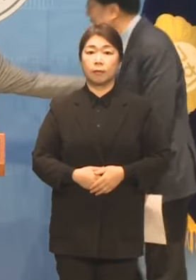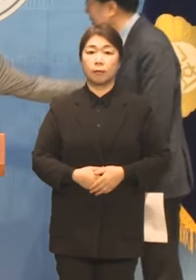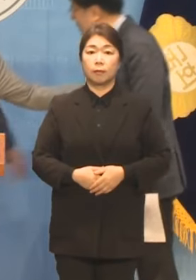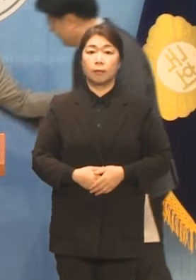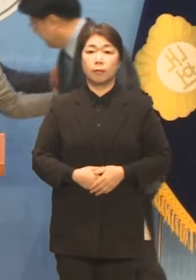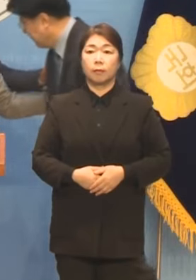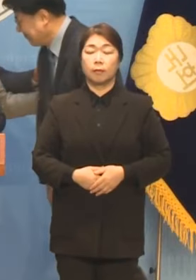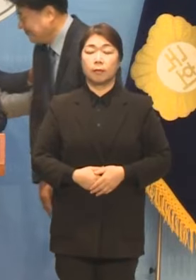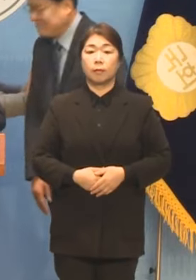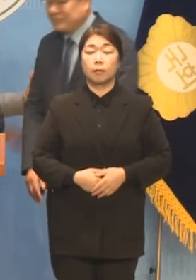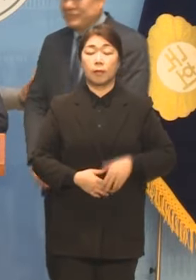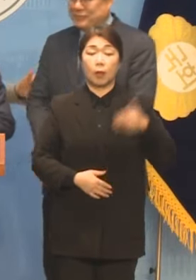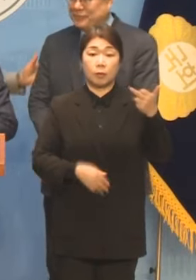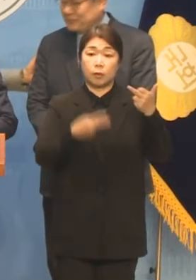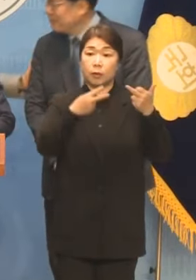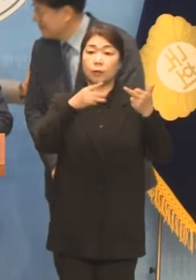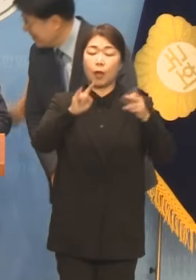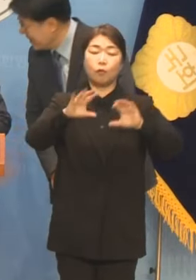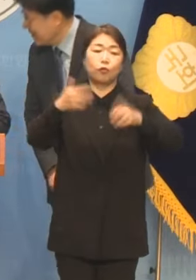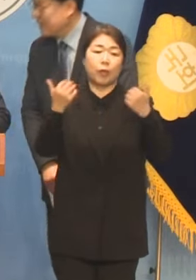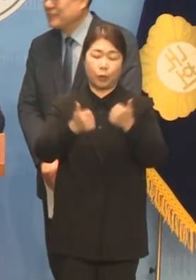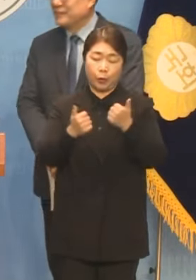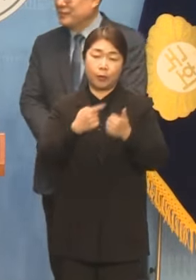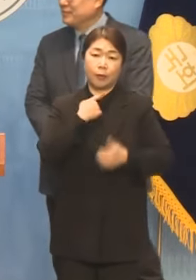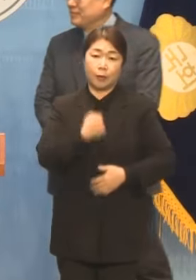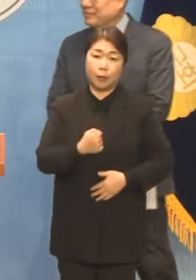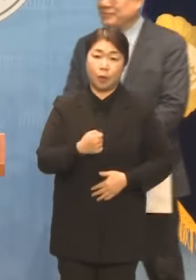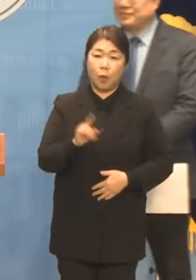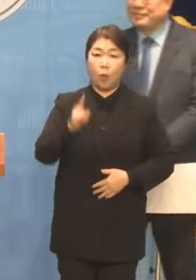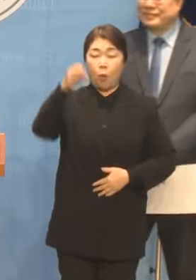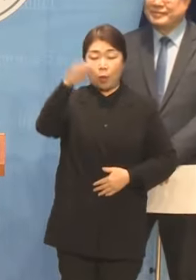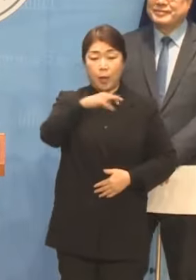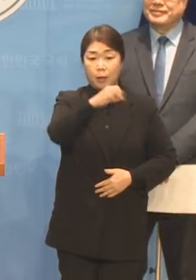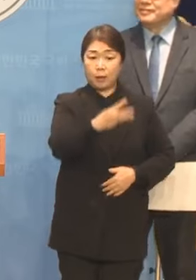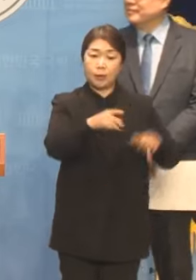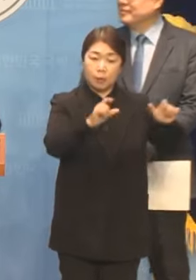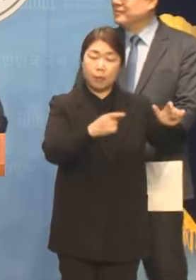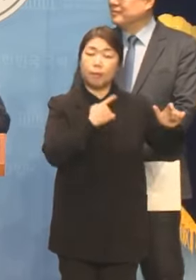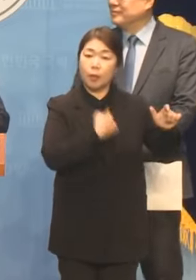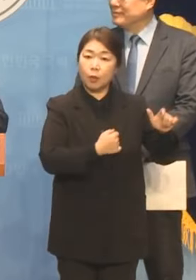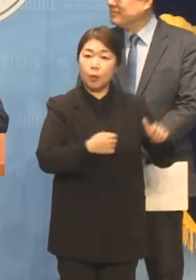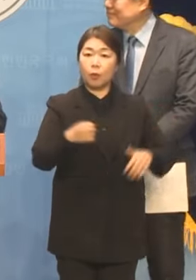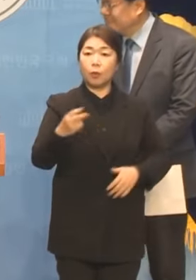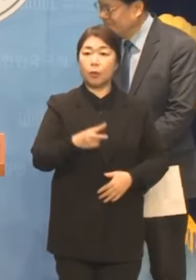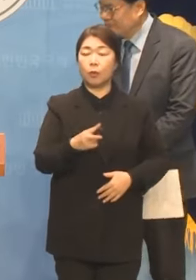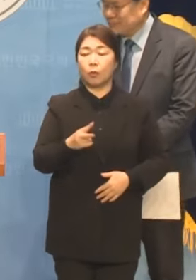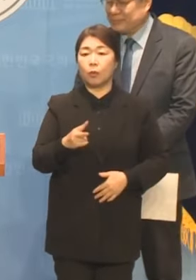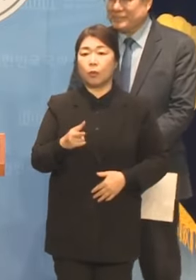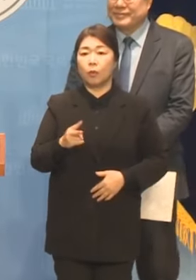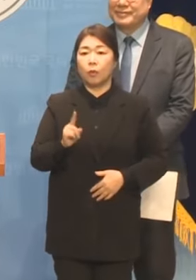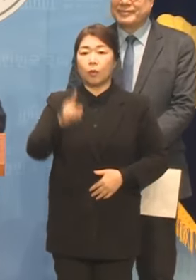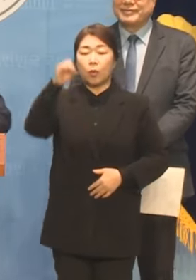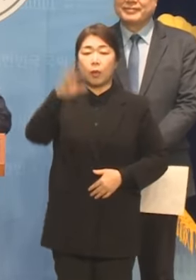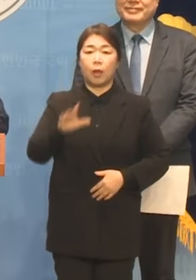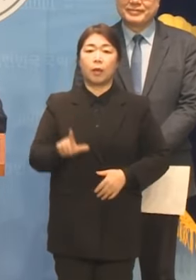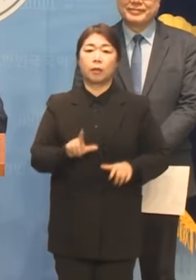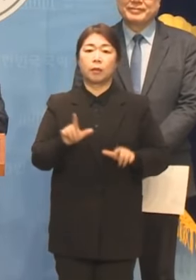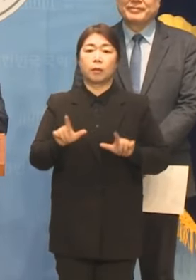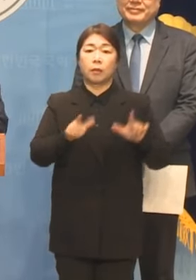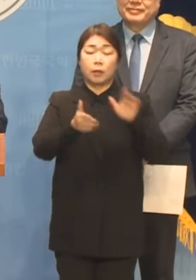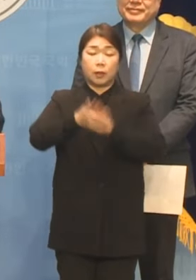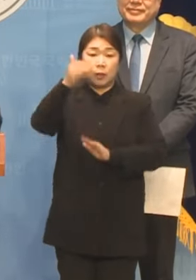어 17대 국회의원을 고양시을 지역에서 하고 어 재선 고양시 장원을 여기만 최성